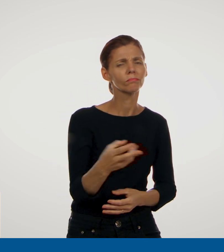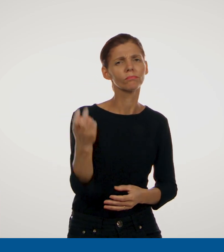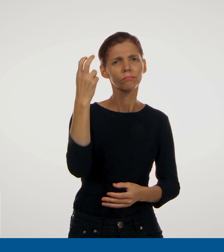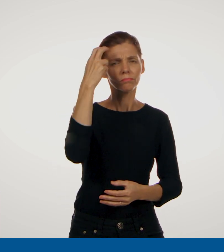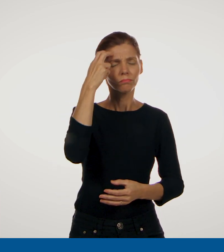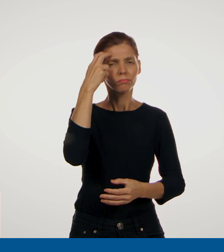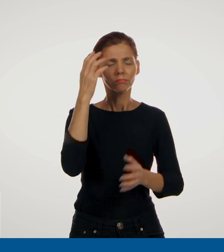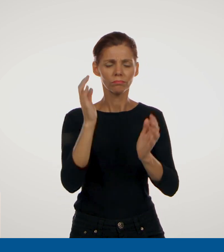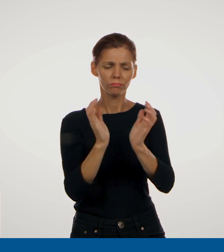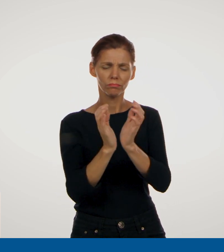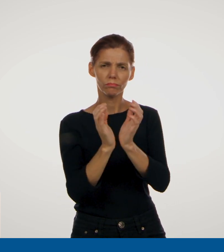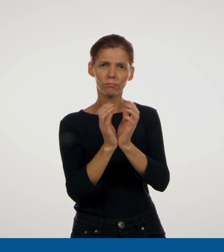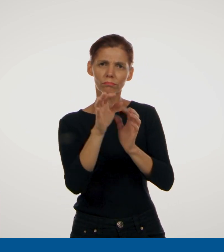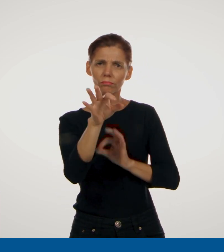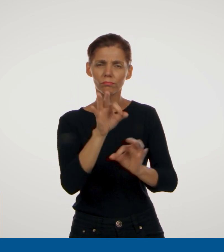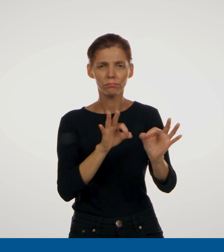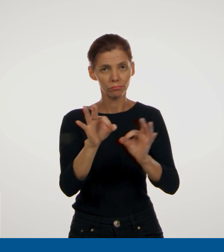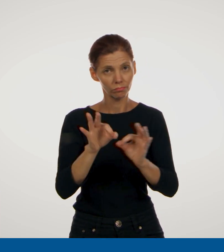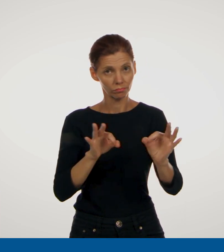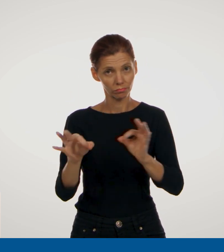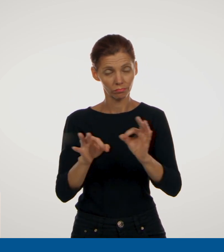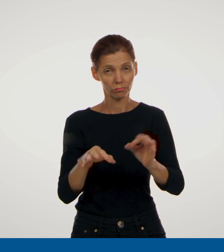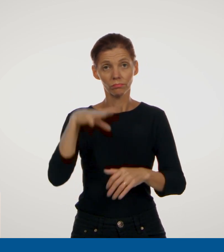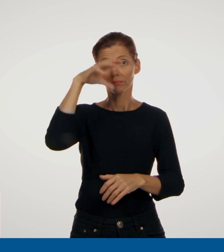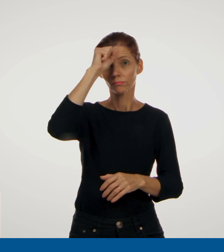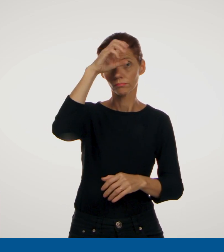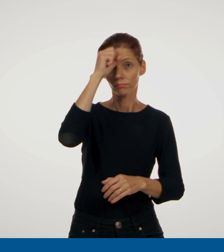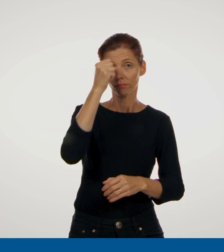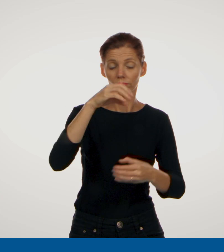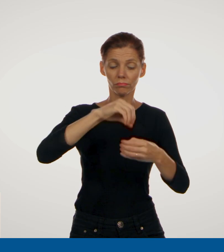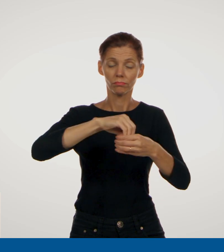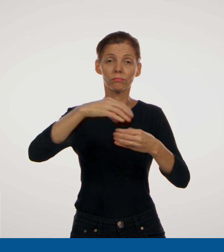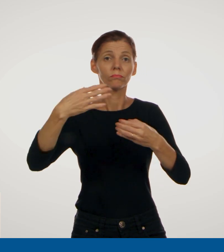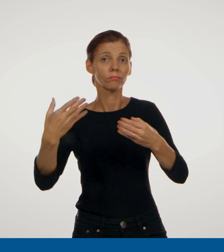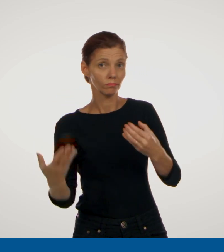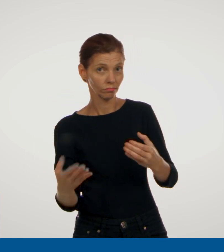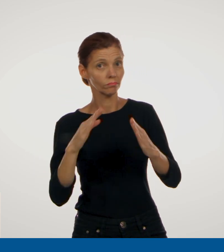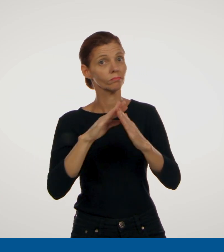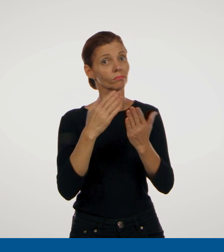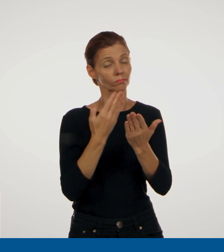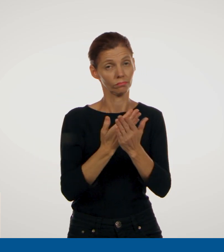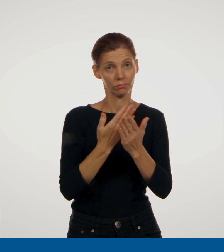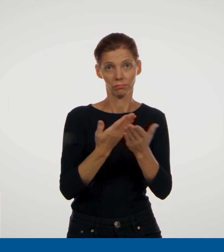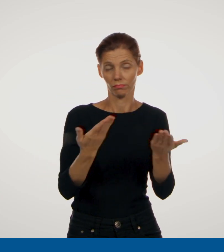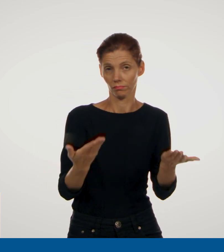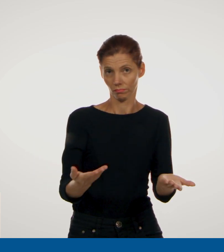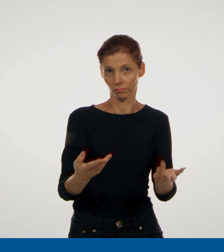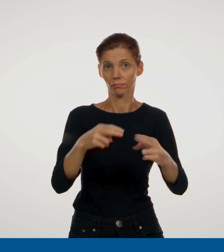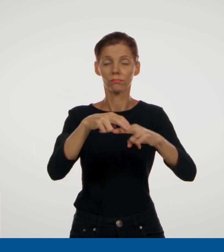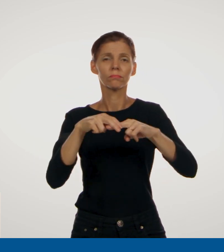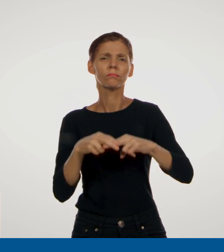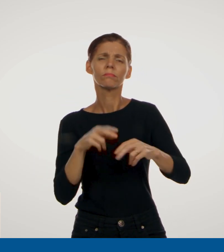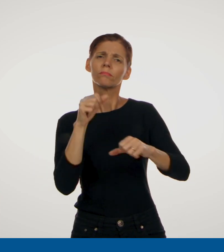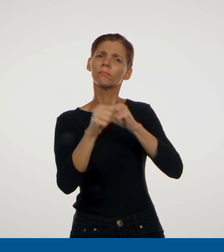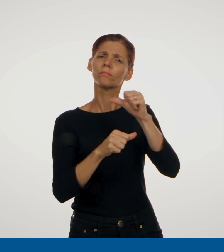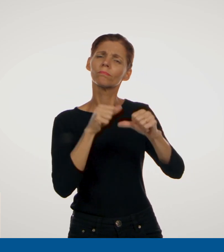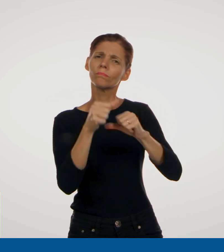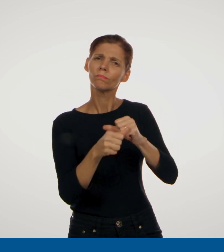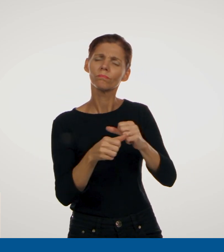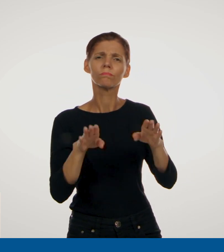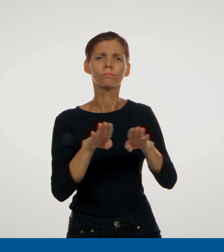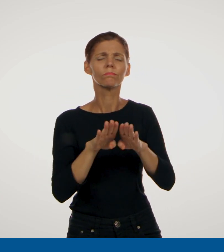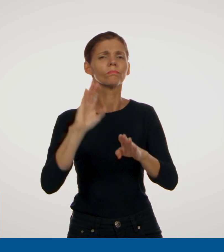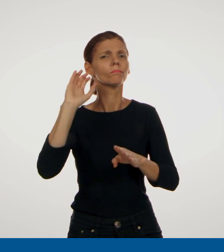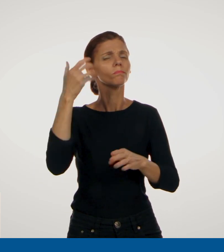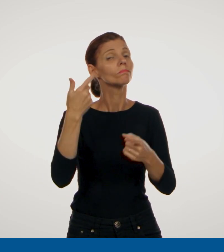uma nova cultura organizacional, que em geral exige a aprendizagem de habilidades extraescolares. No